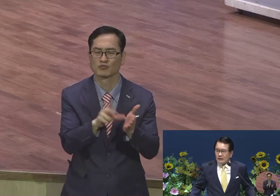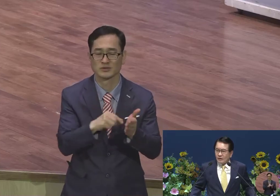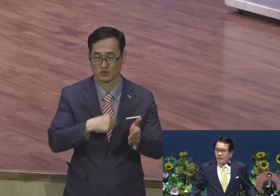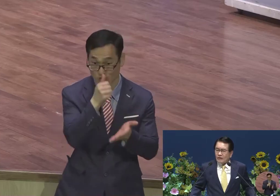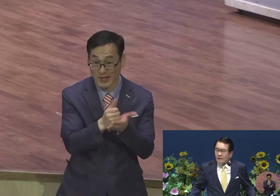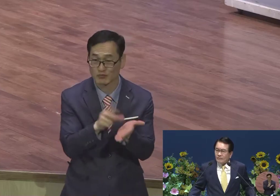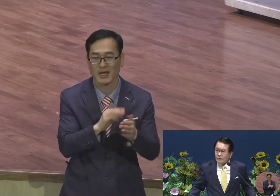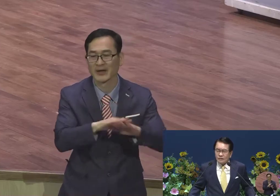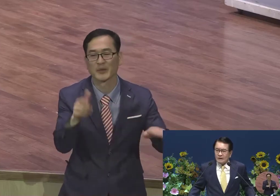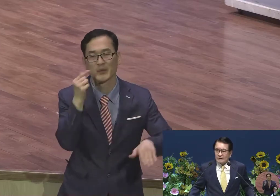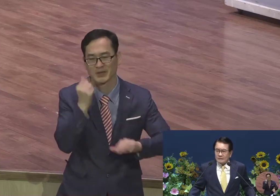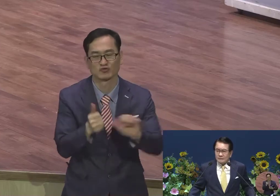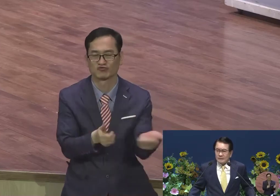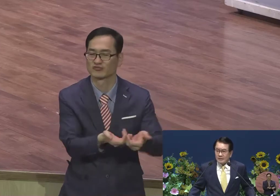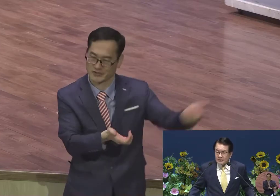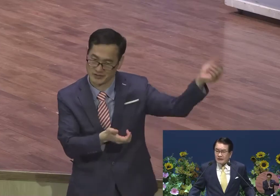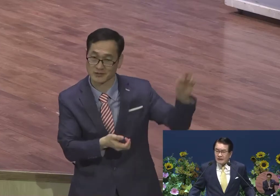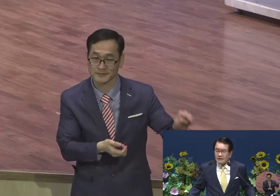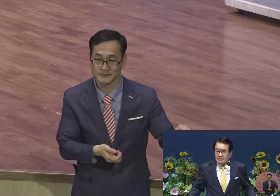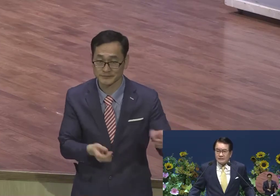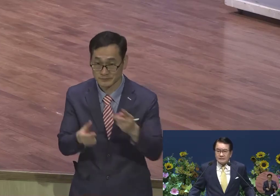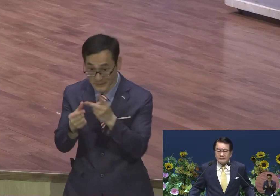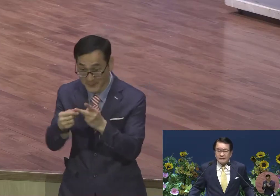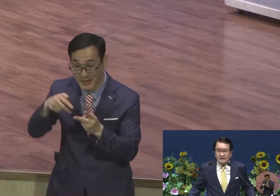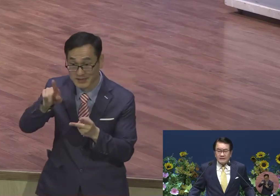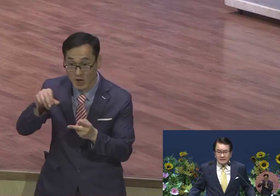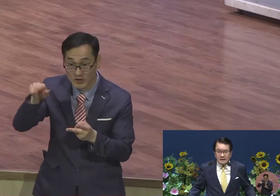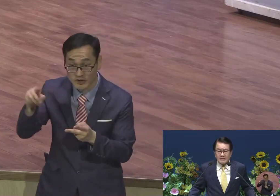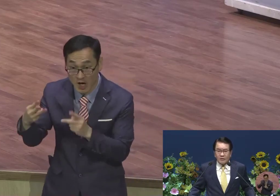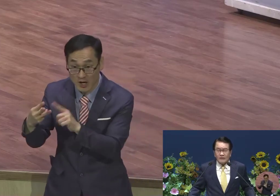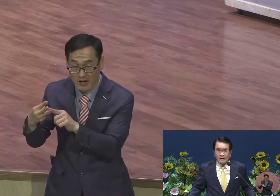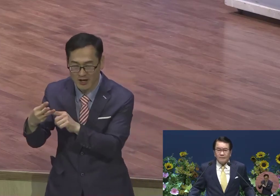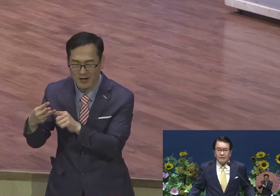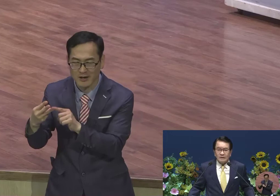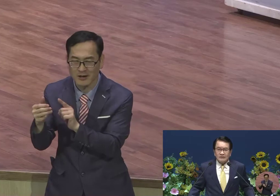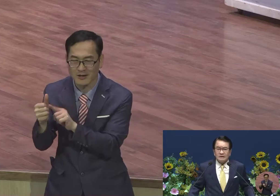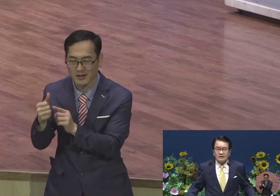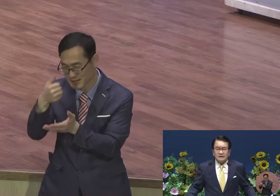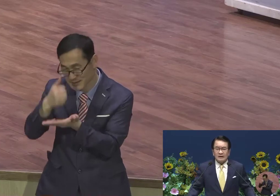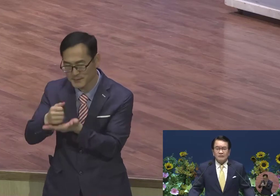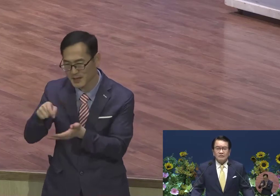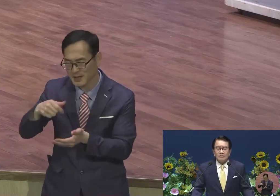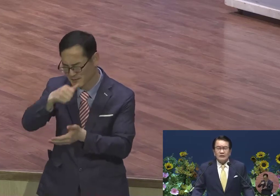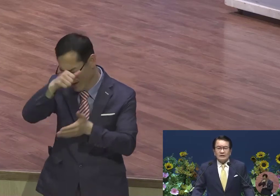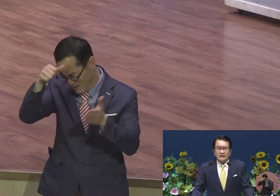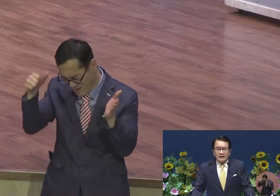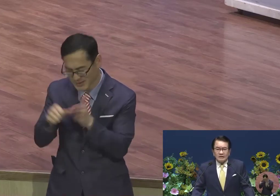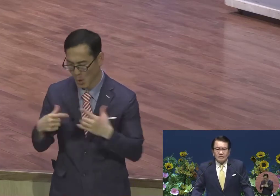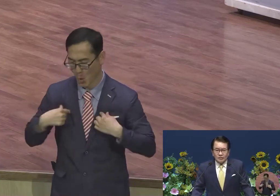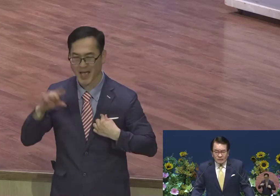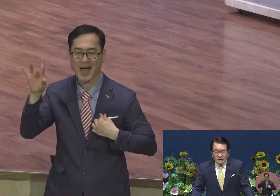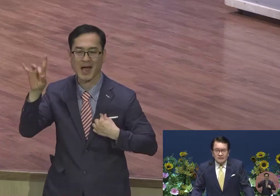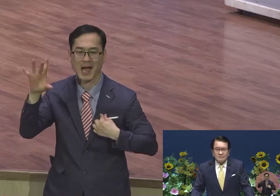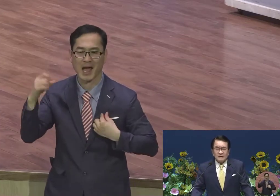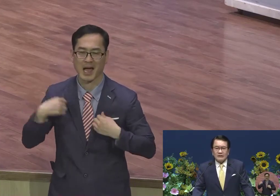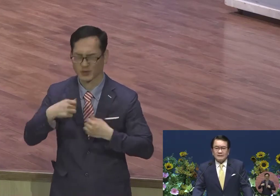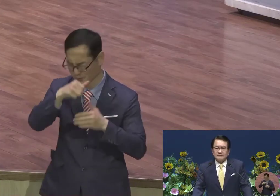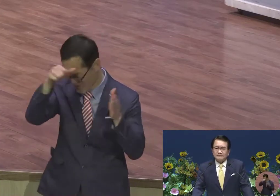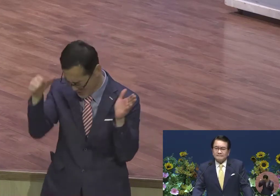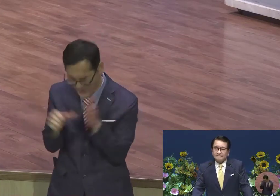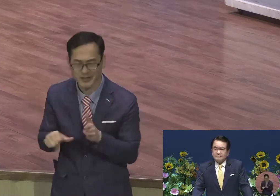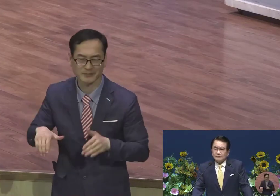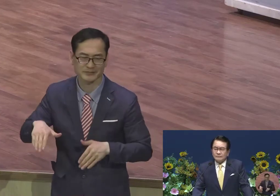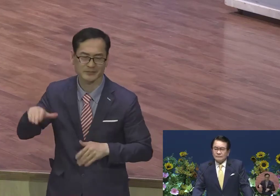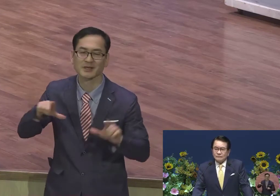옷 한 불로 살았습니다 평생을 82세까지 옷 한 불 처자식 다 버리고 산에서 또 닦았습니다